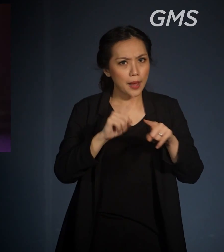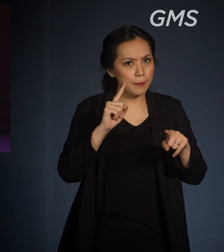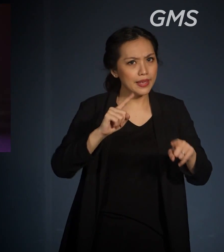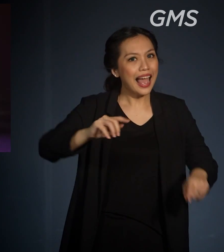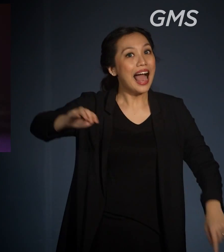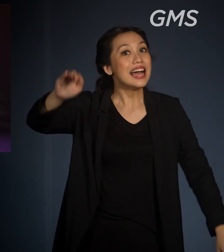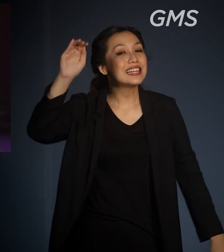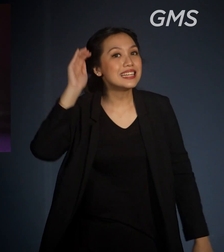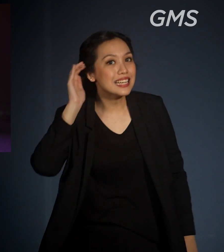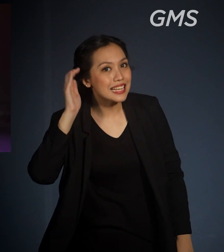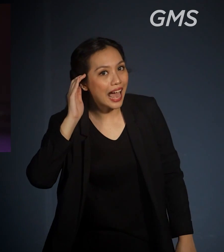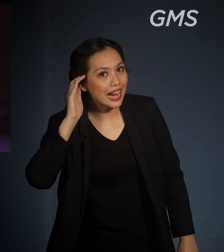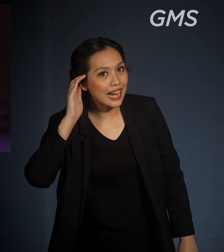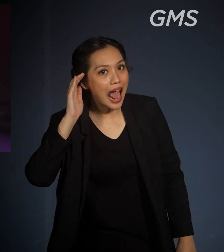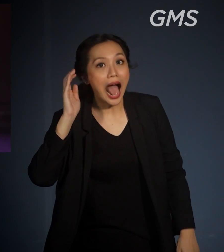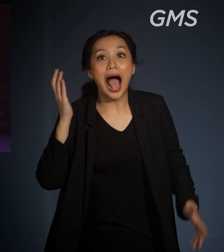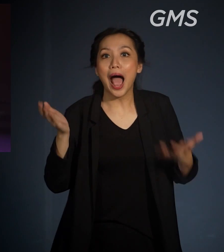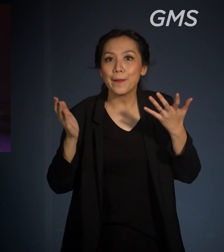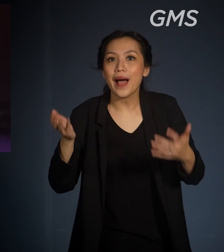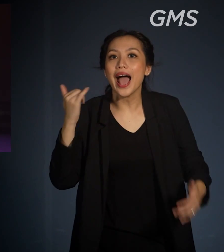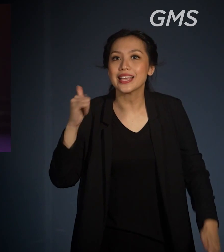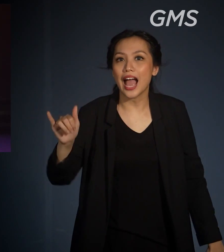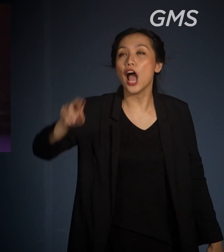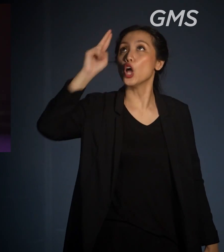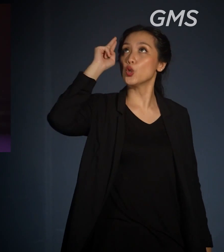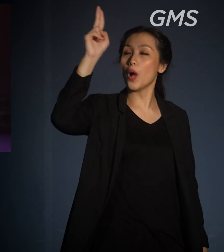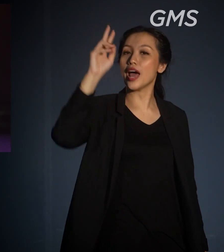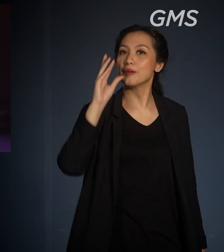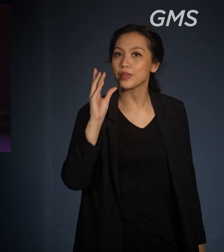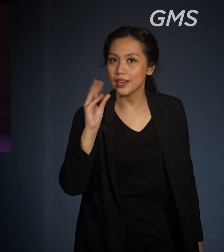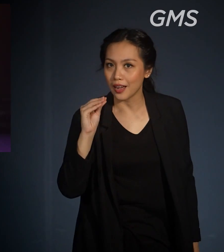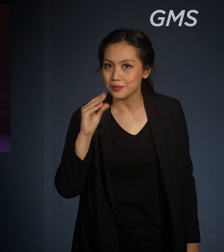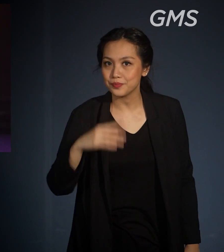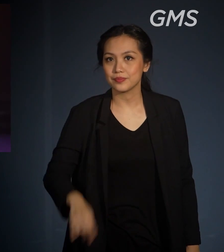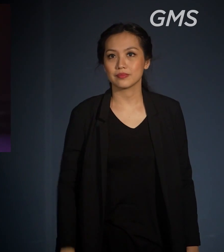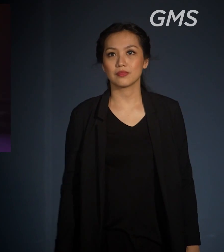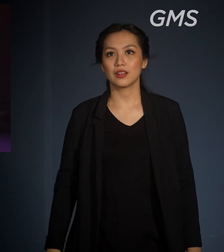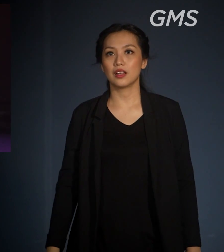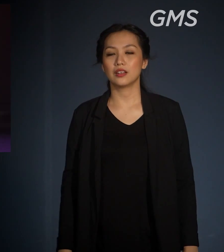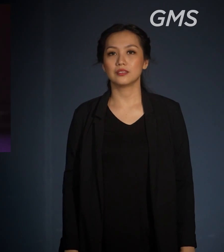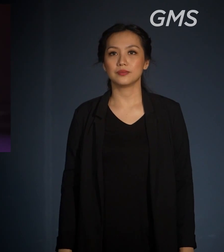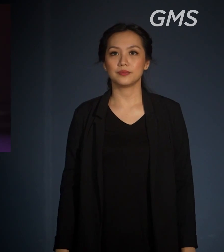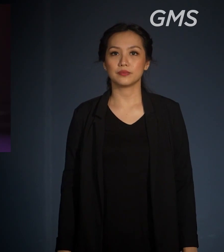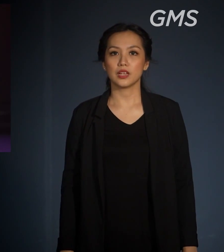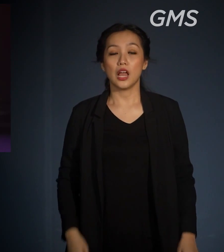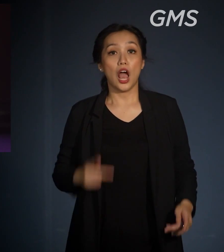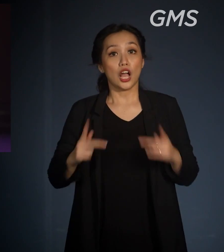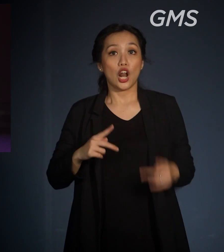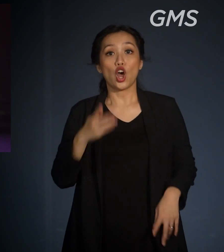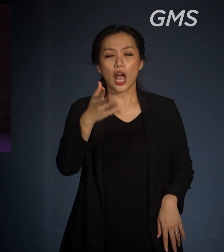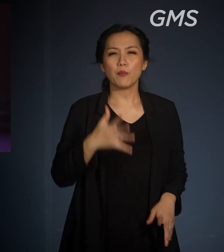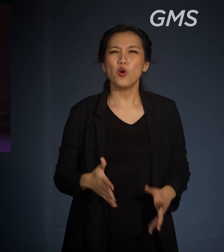Anda. Saudara, salah satu pembunuh potensi yang terbesar adalah saudara mempercayai apa kata